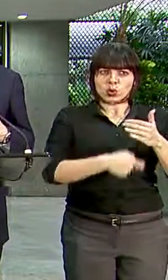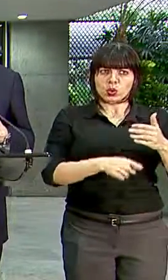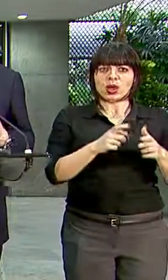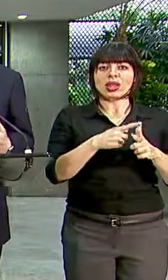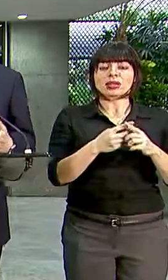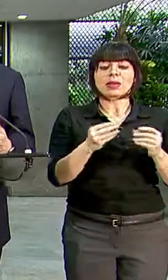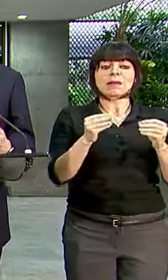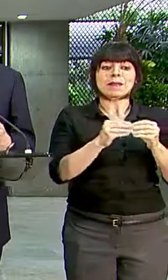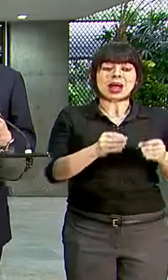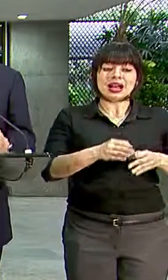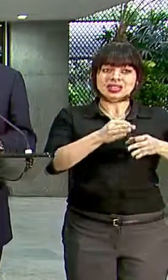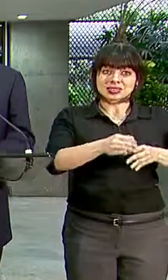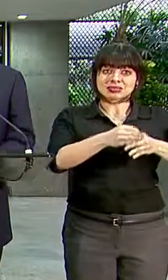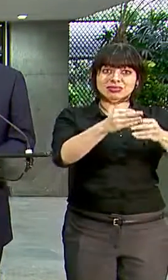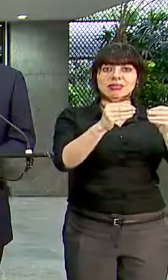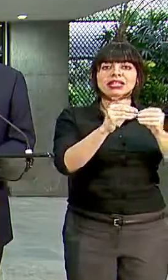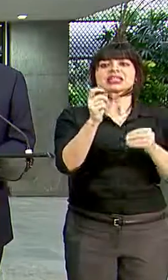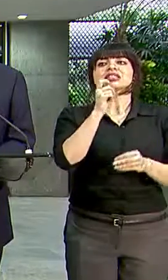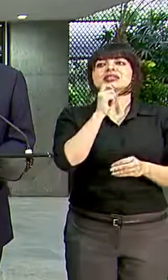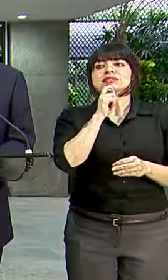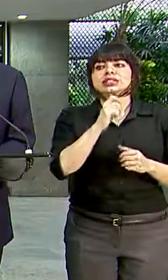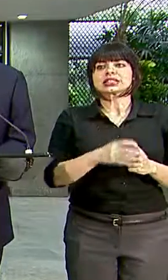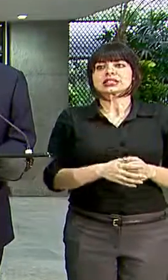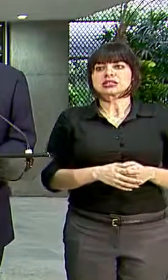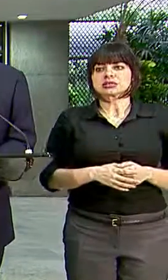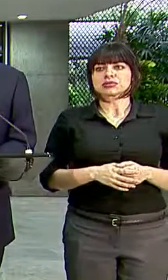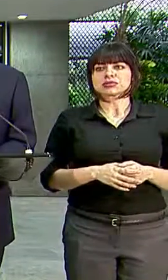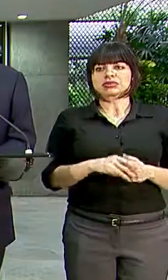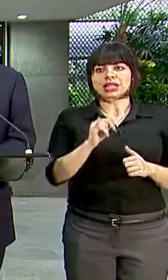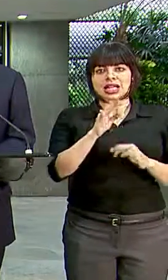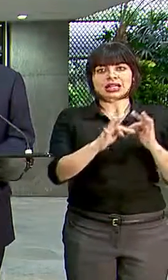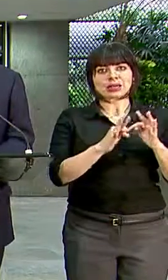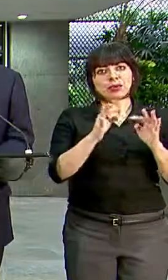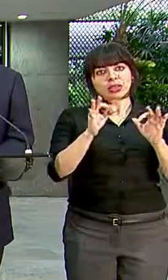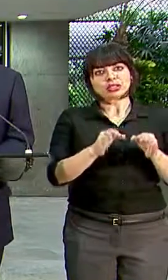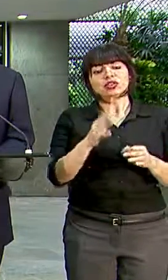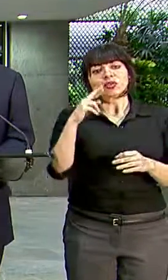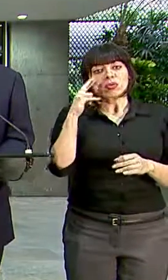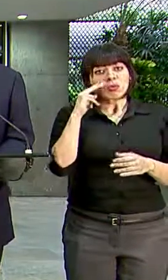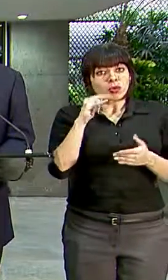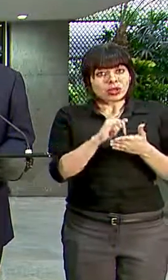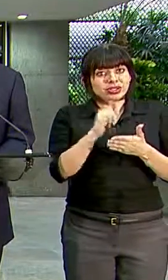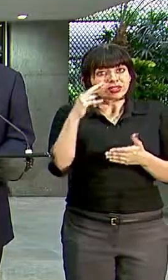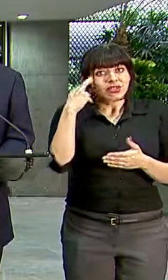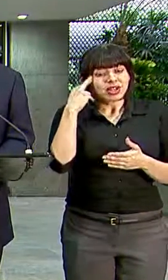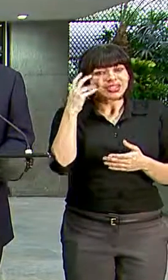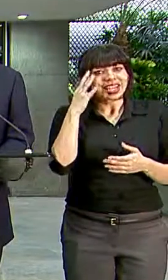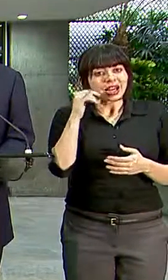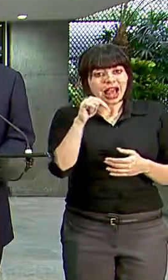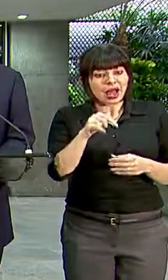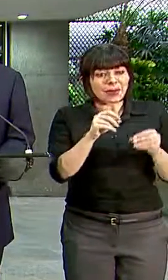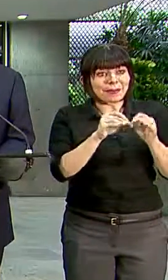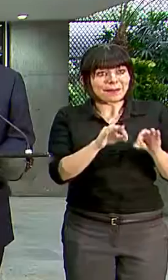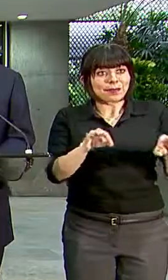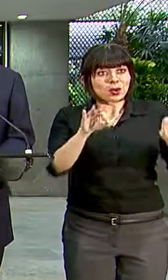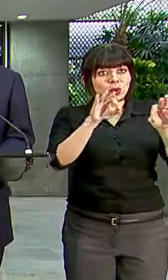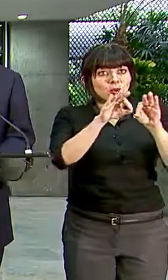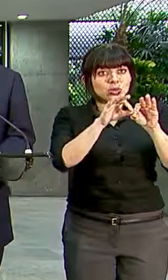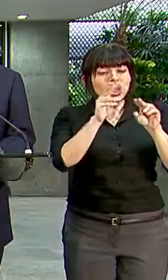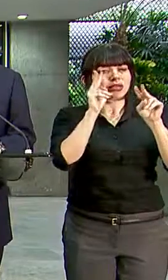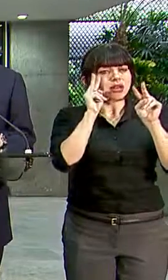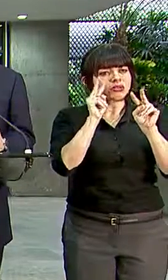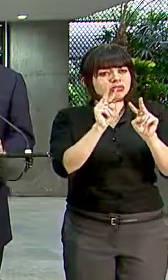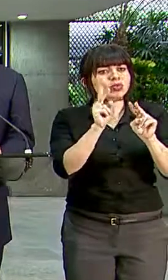pues entre más se demore uno, más difícil será ese tipo de decisiones. Razón por la cual creo que aquí lo que importa ante todo es